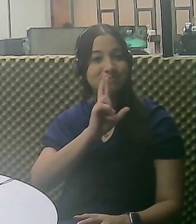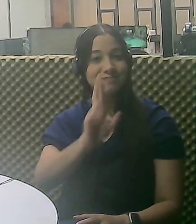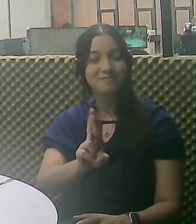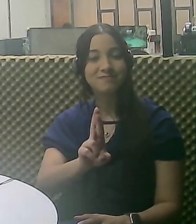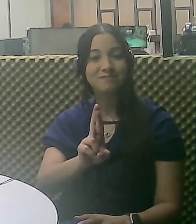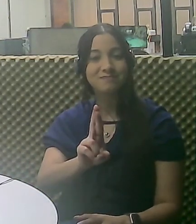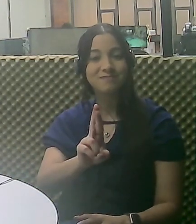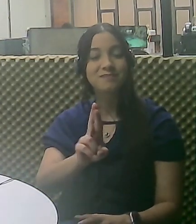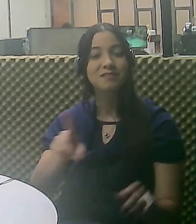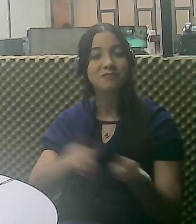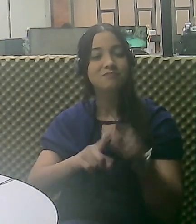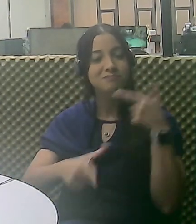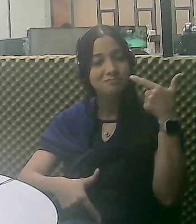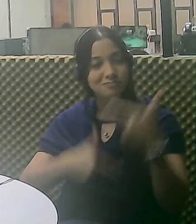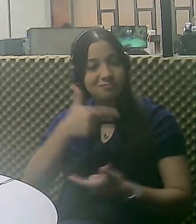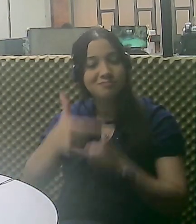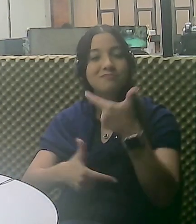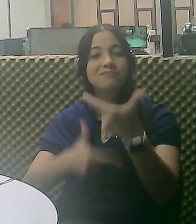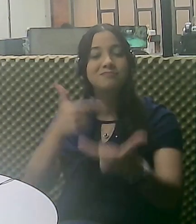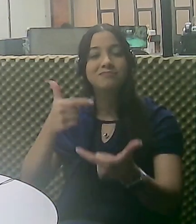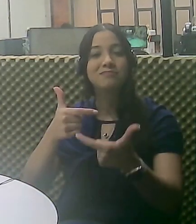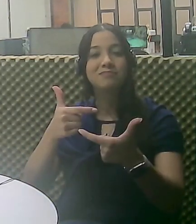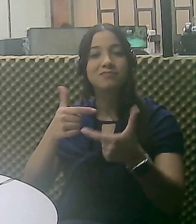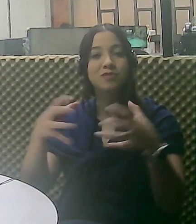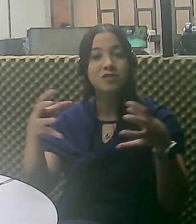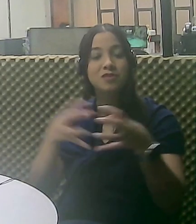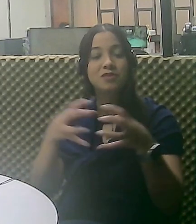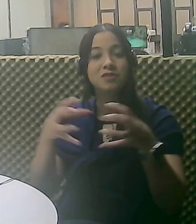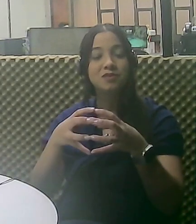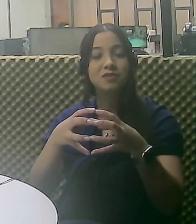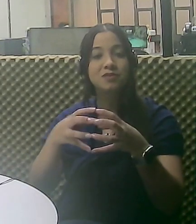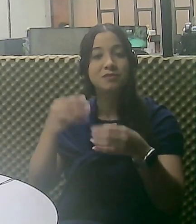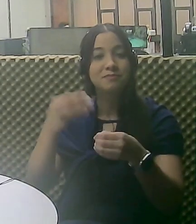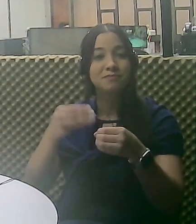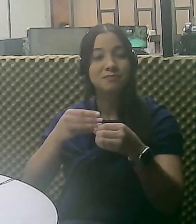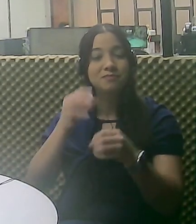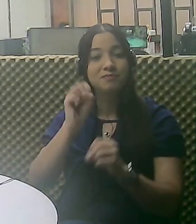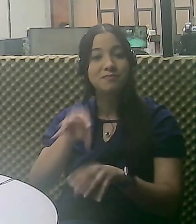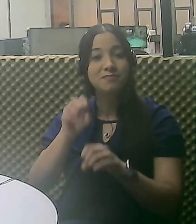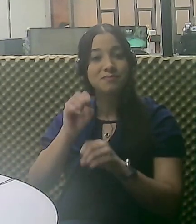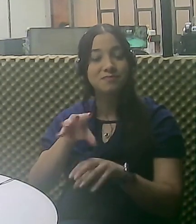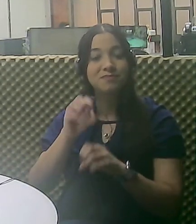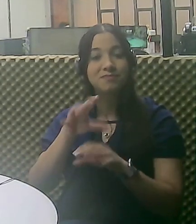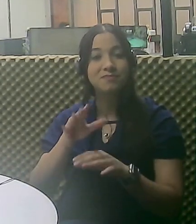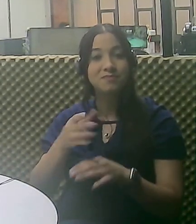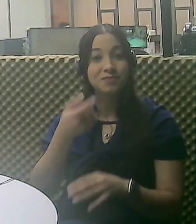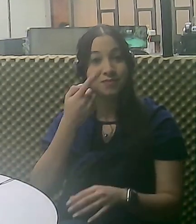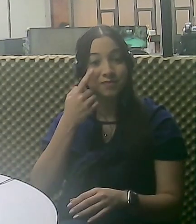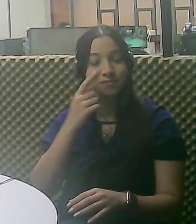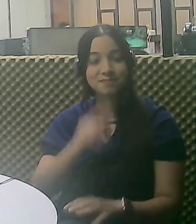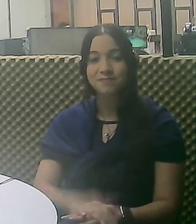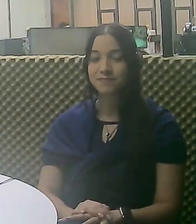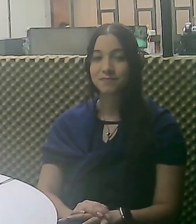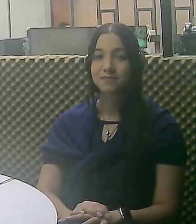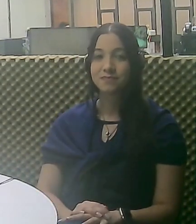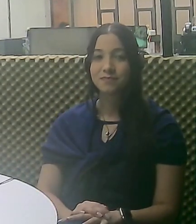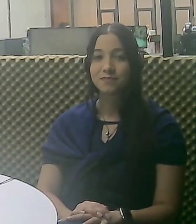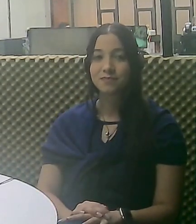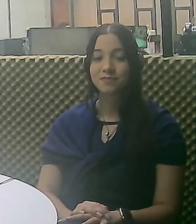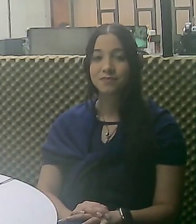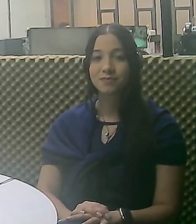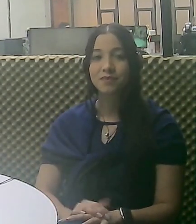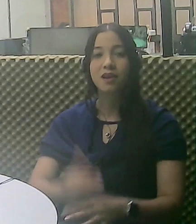e destacou o trabalho realizado pelo corpo docente da rede municipal de ensino. Vamos ouvir. Então, eu